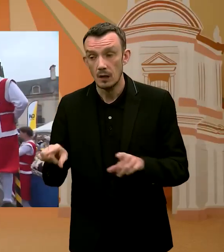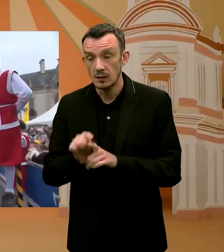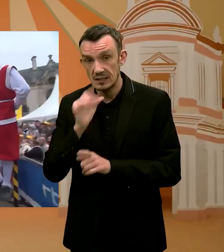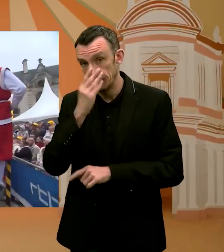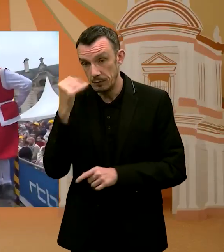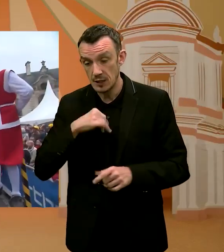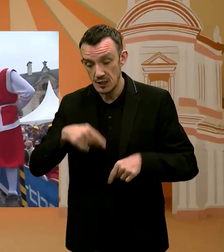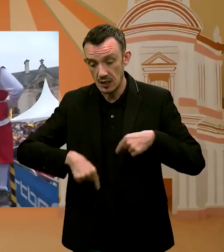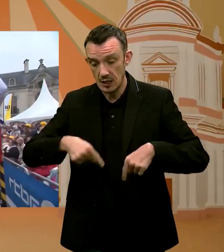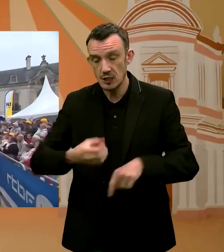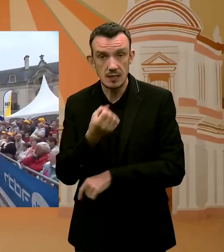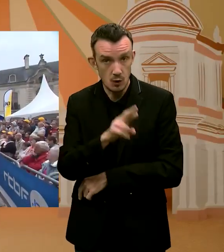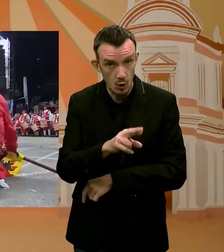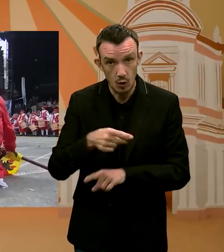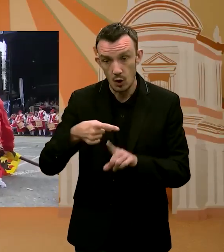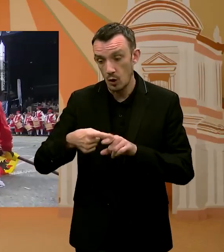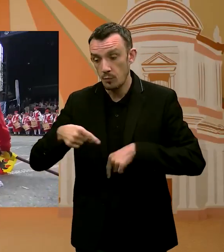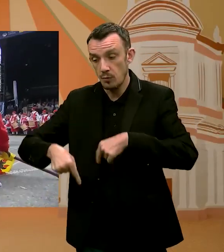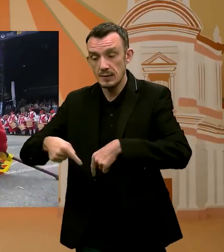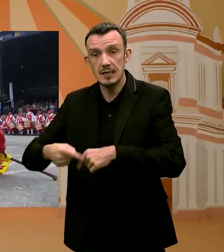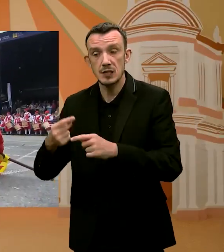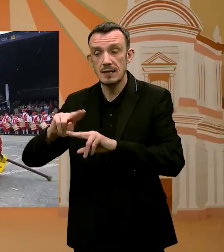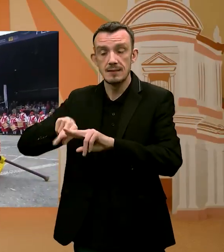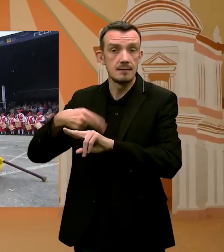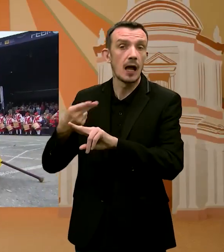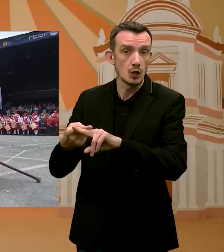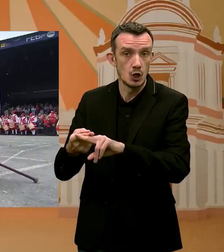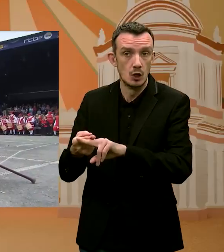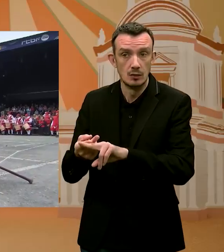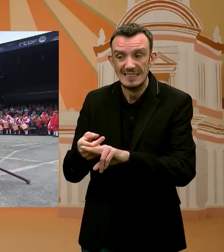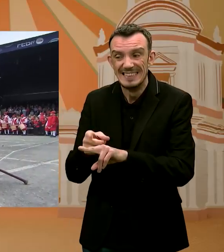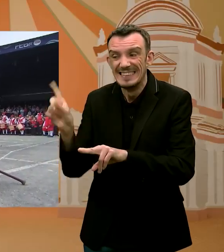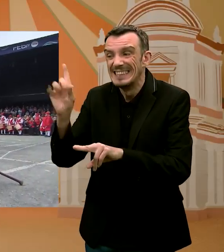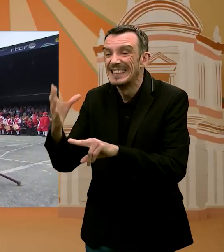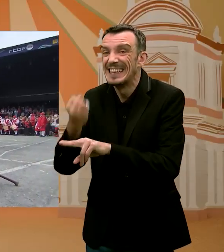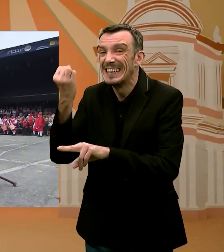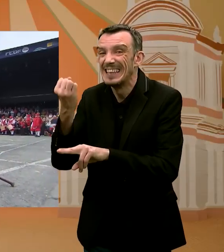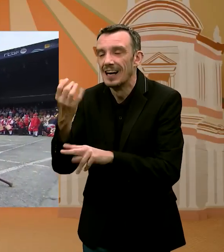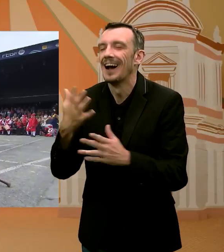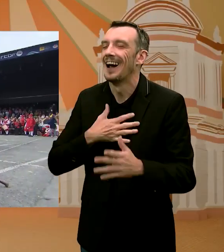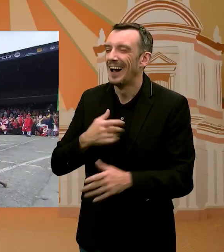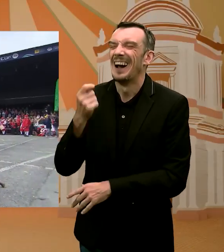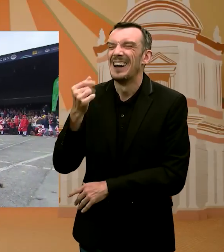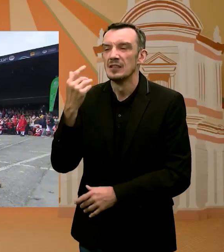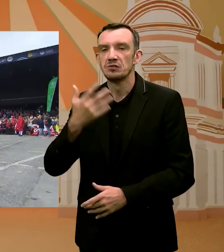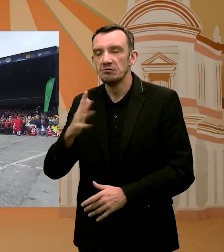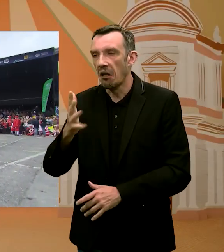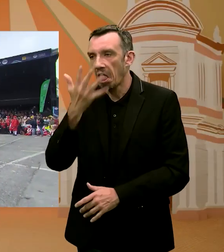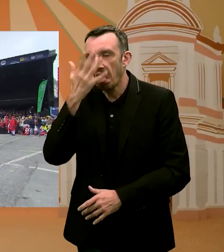d'argent. Oui. Qui revient. Alors, il y a souvent l'erreur qui est faite, ce n'est pas le deuxième, ce n'est pas le finaliste. Oui, c'est le malheureux